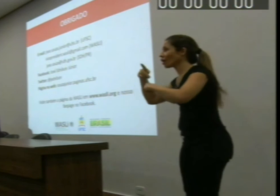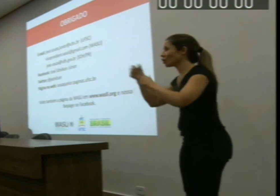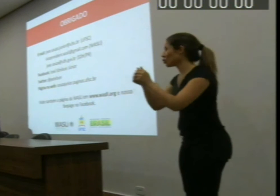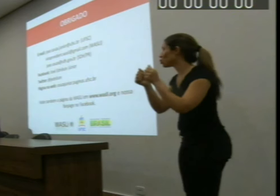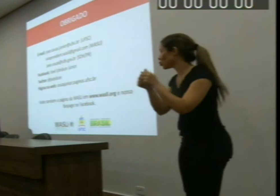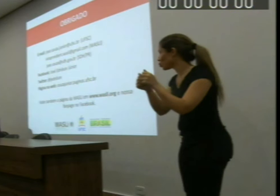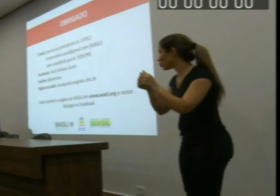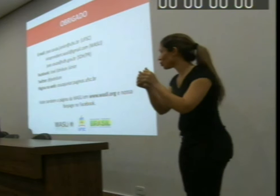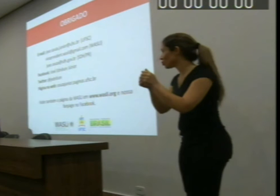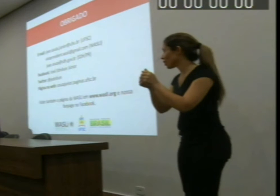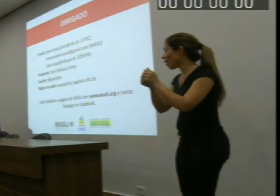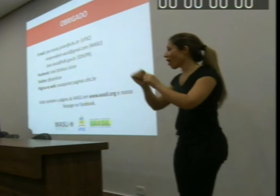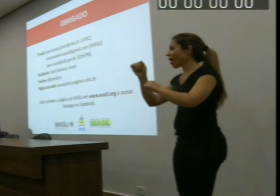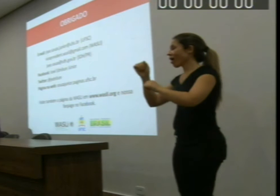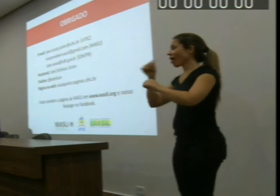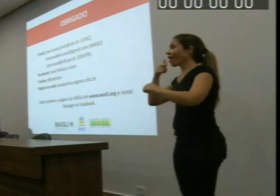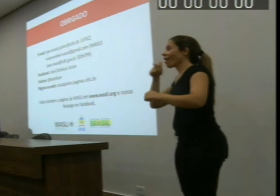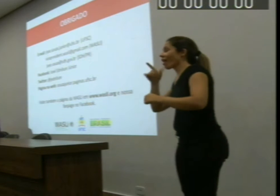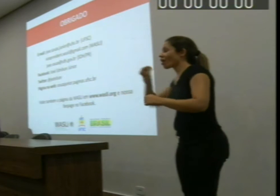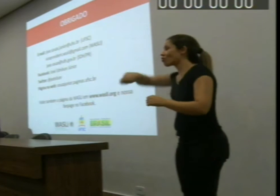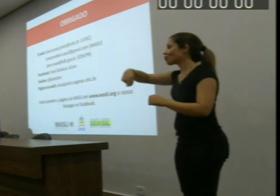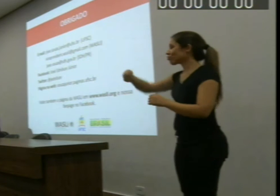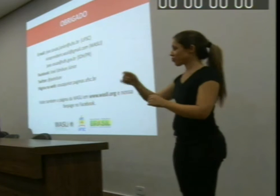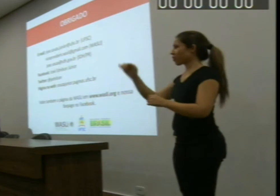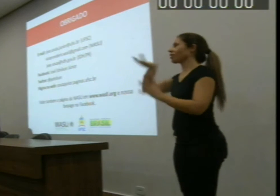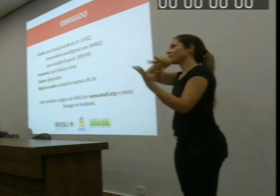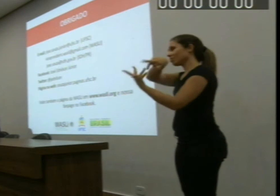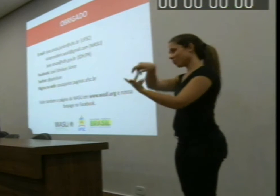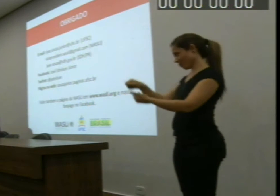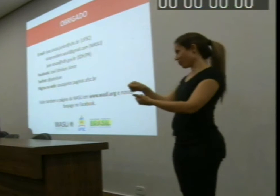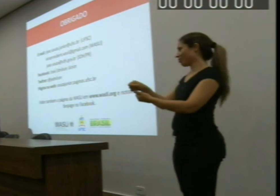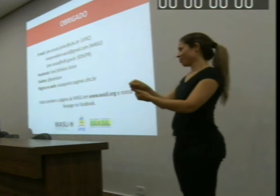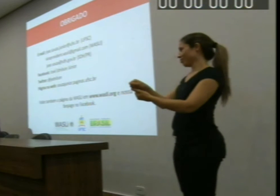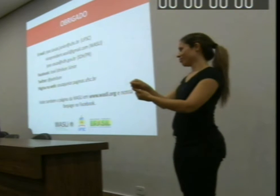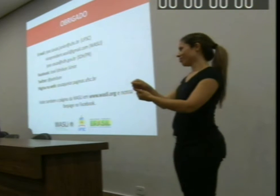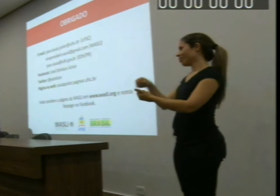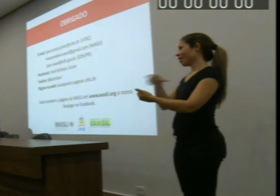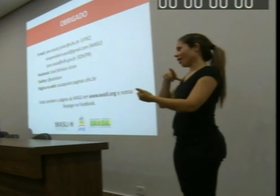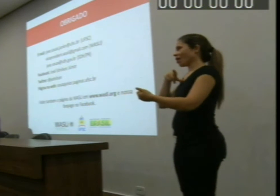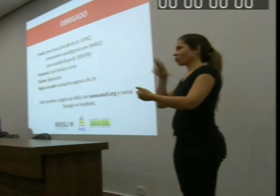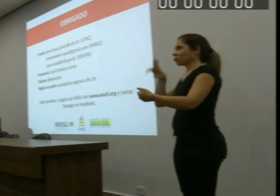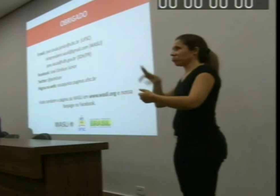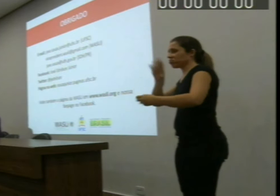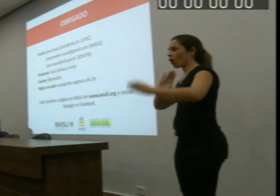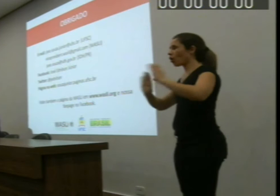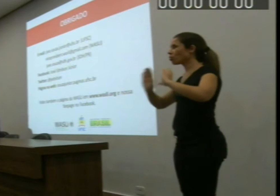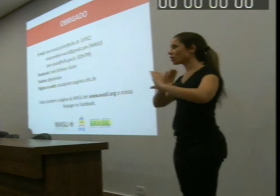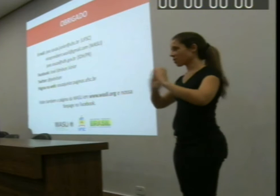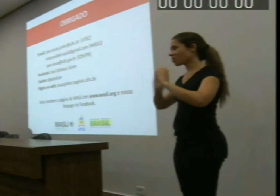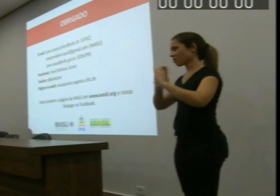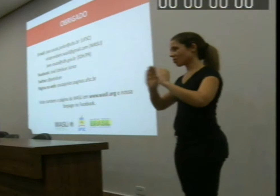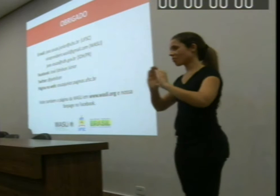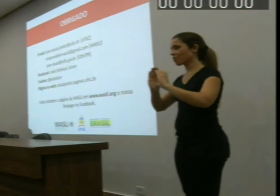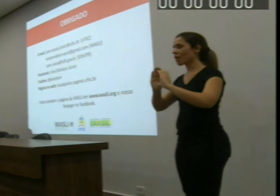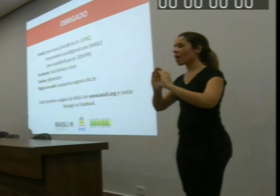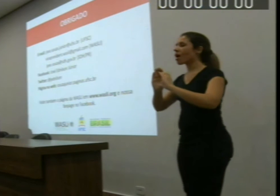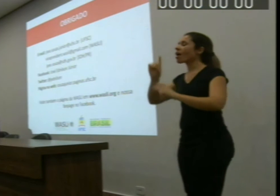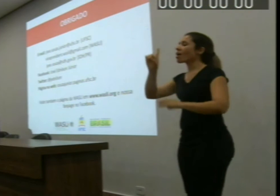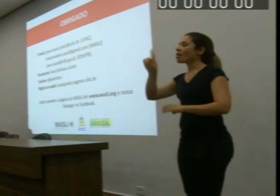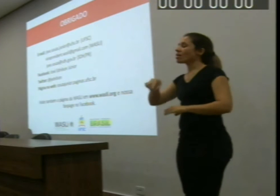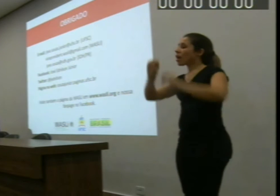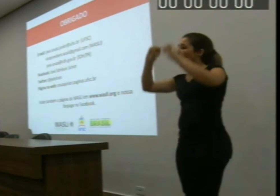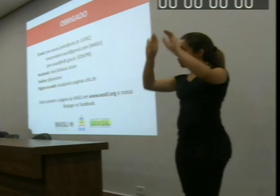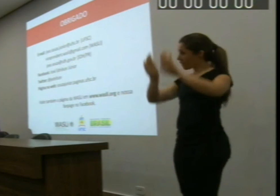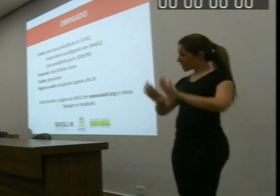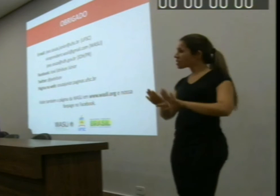E aí hoje os sinais internacionais é eh é oficial tanto na wasley quanto na wfd porque é